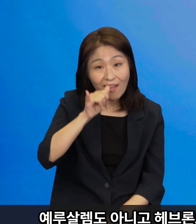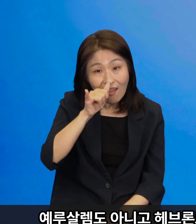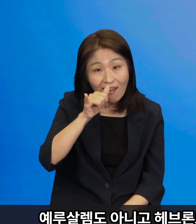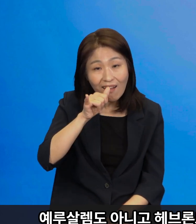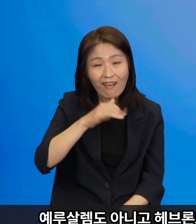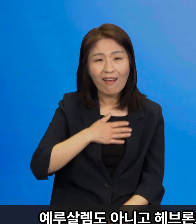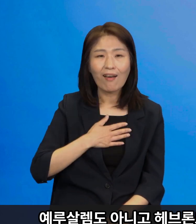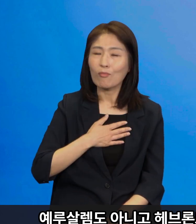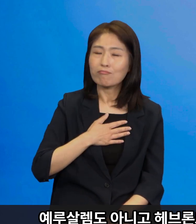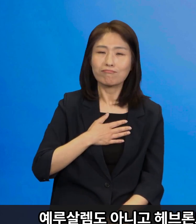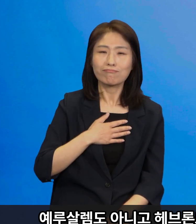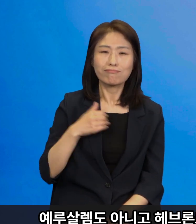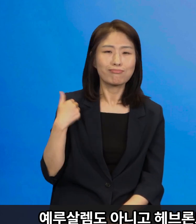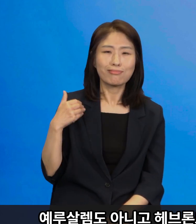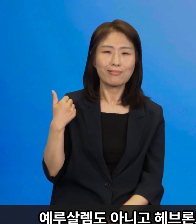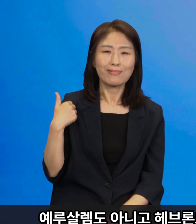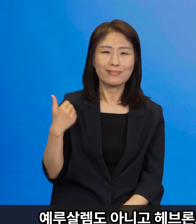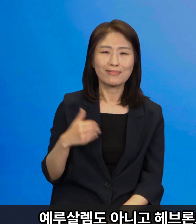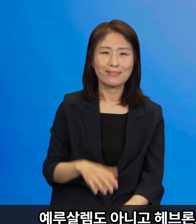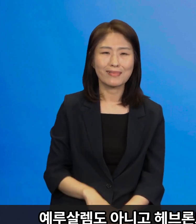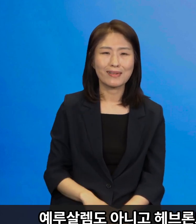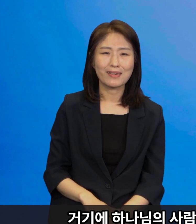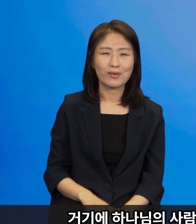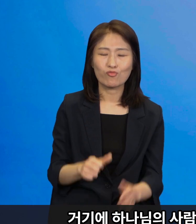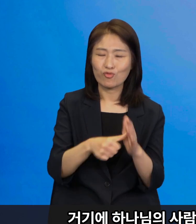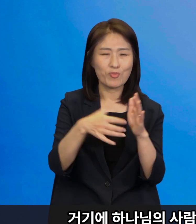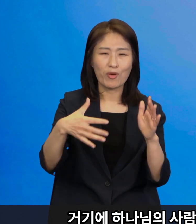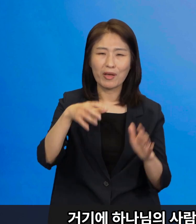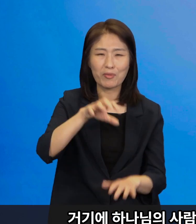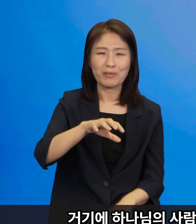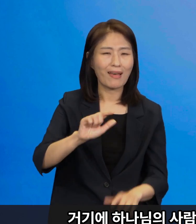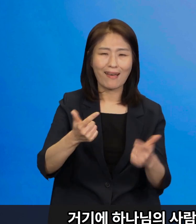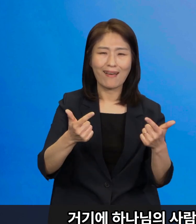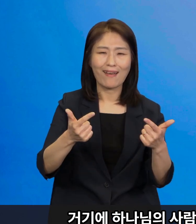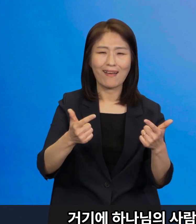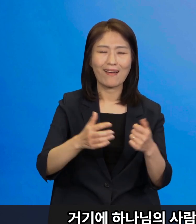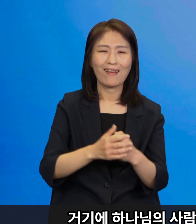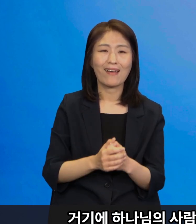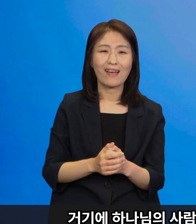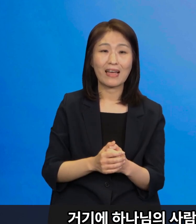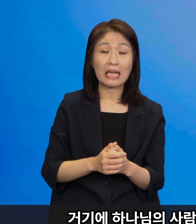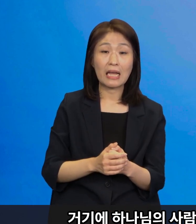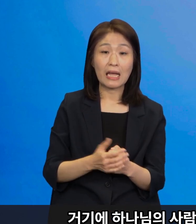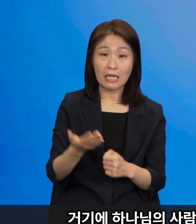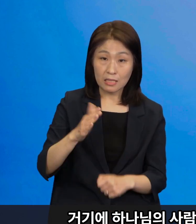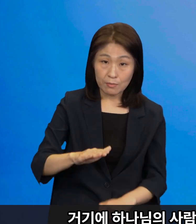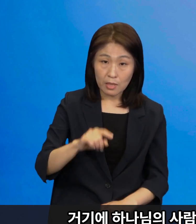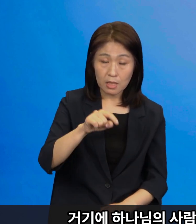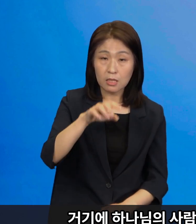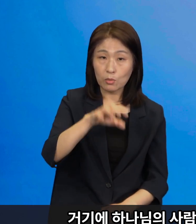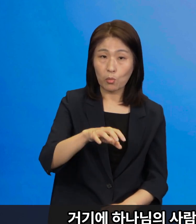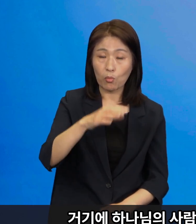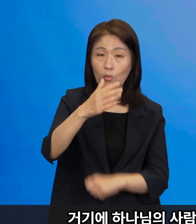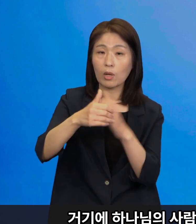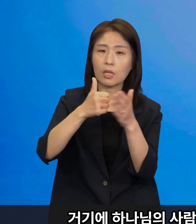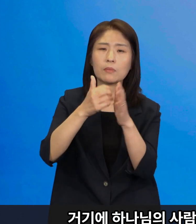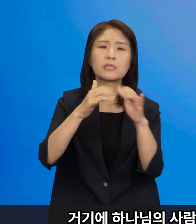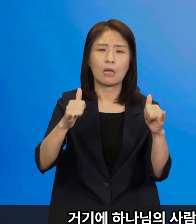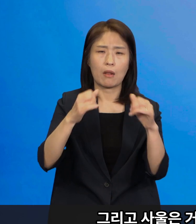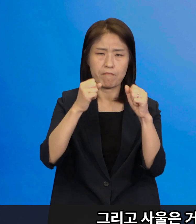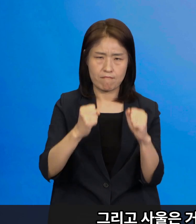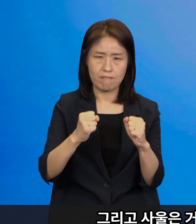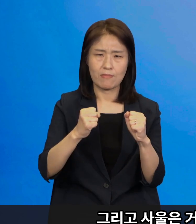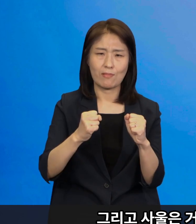헤브론도 아니고 갈릴리도 아니고 별거 없는데 거기에 하나님의 사람이 있었습니다. 사무엘이